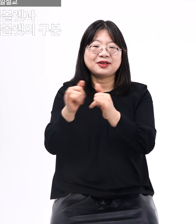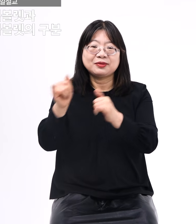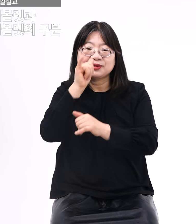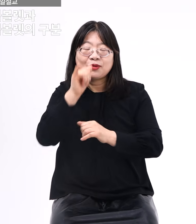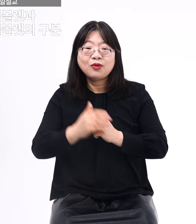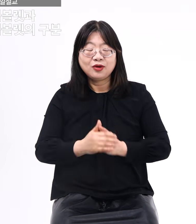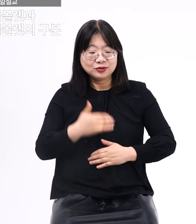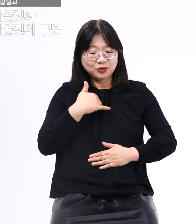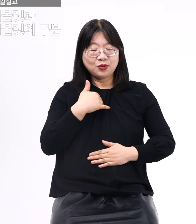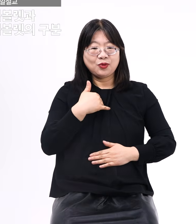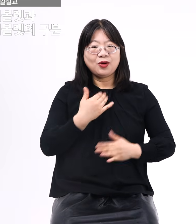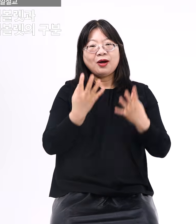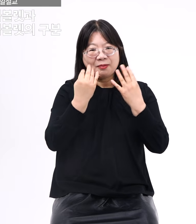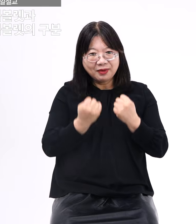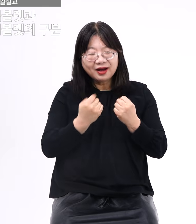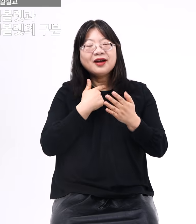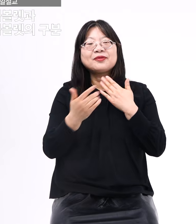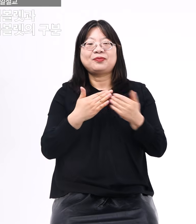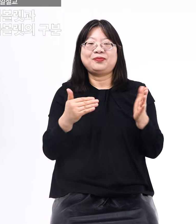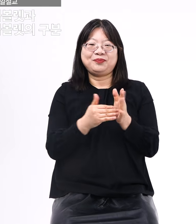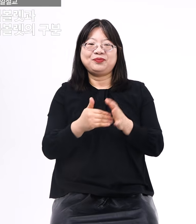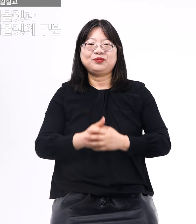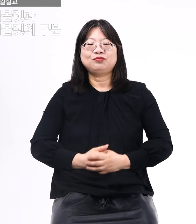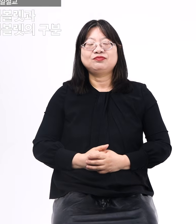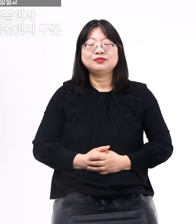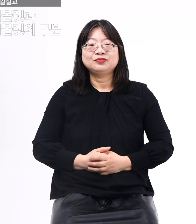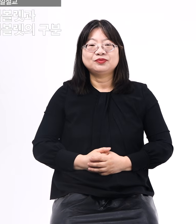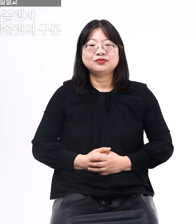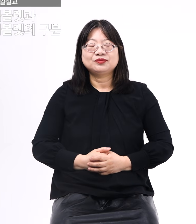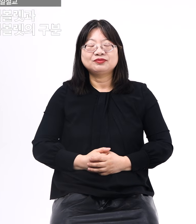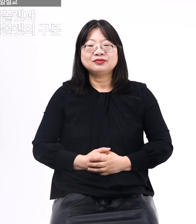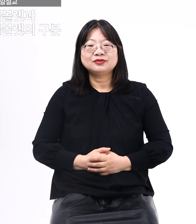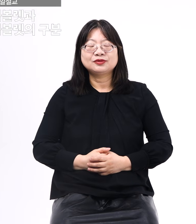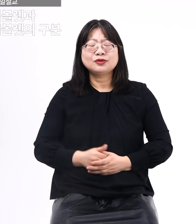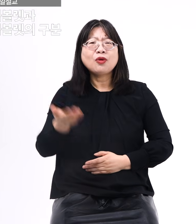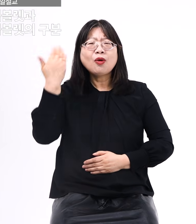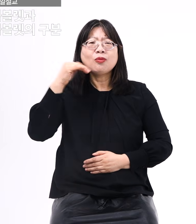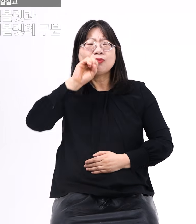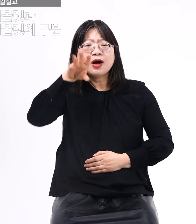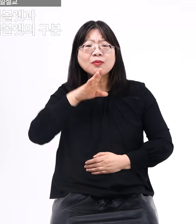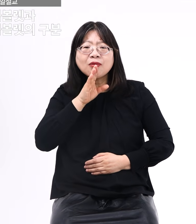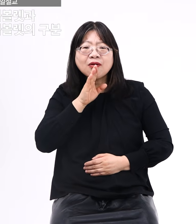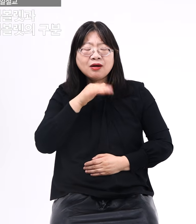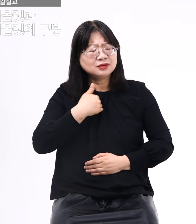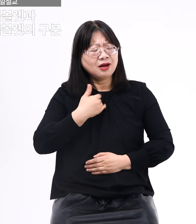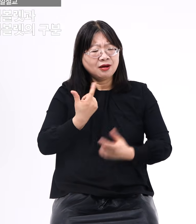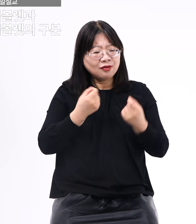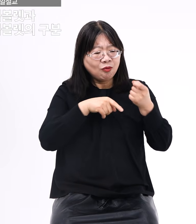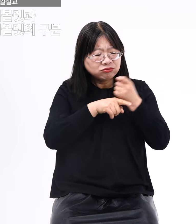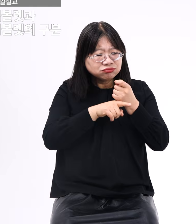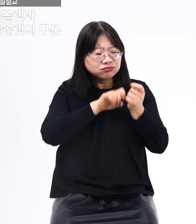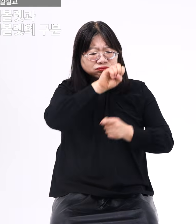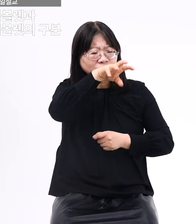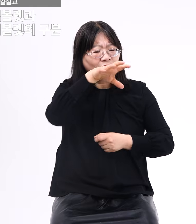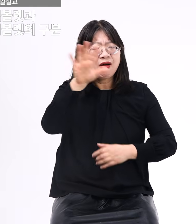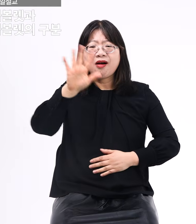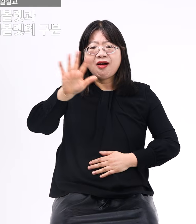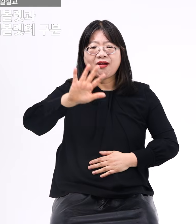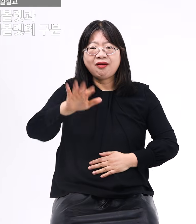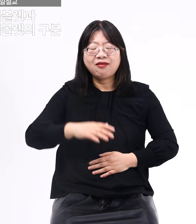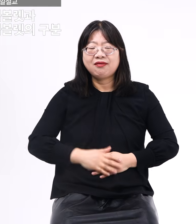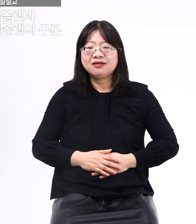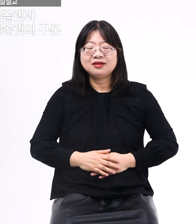저요? 많이 겪고 삽니다. 예? 목사님 분명히 그때 그랬지 않냐? 야, 난 그런 뜻으로 얘기한 게